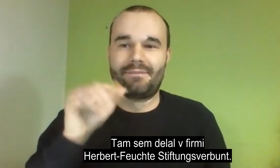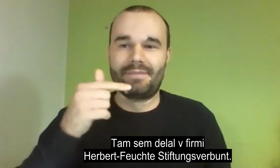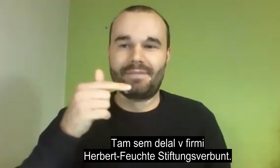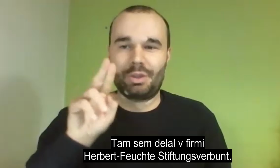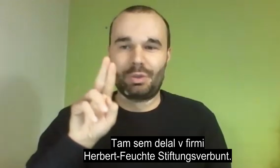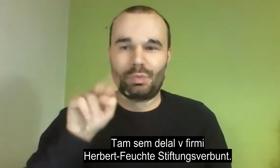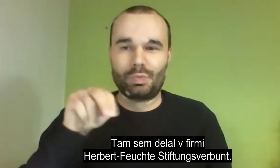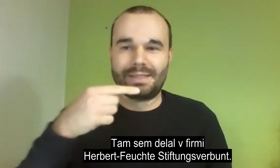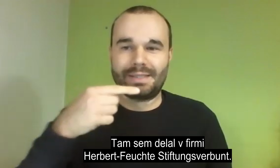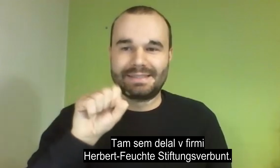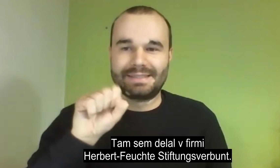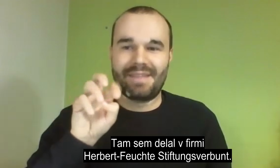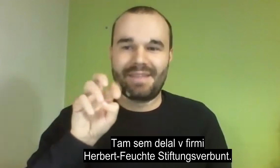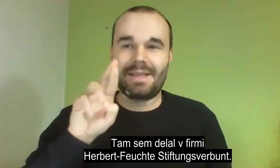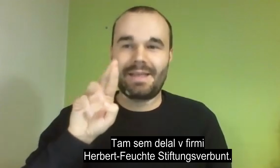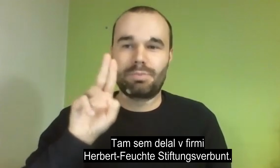Stiftungsverbund.